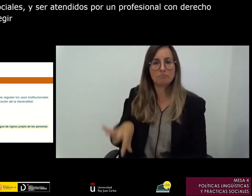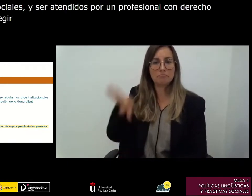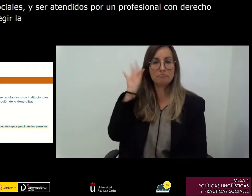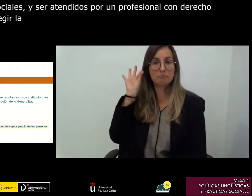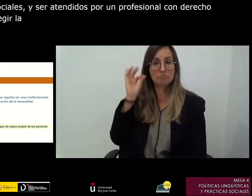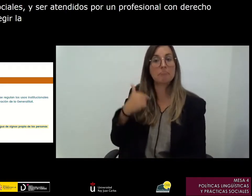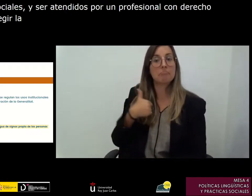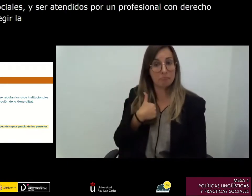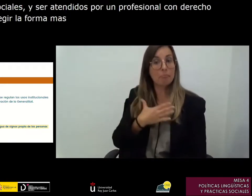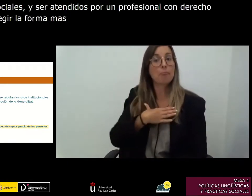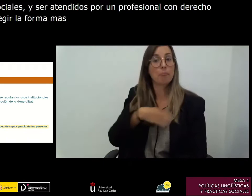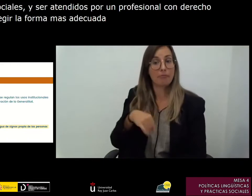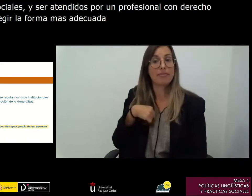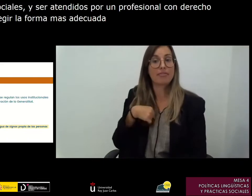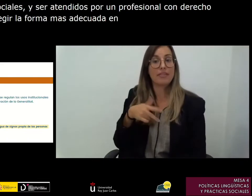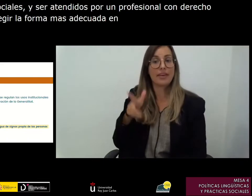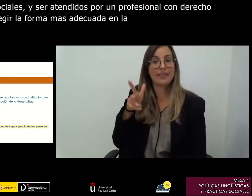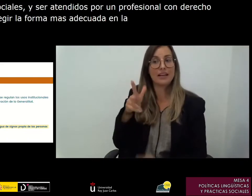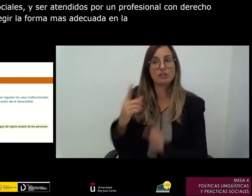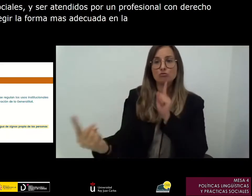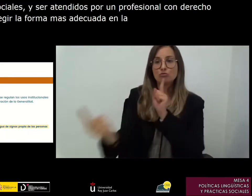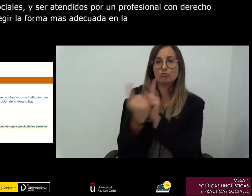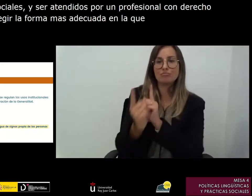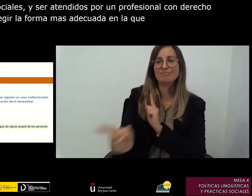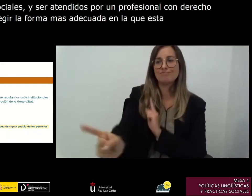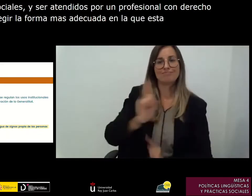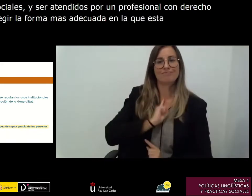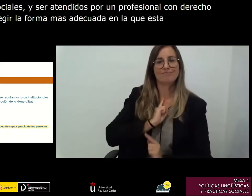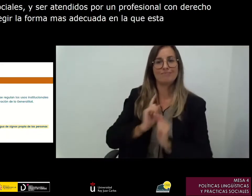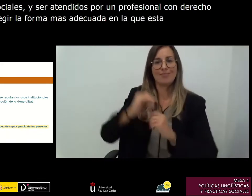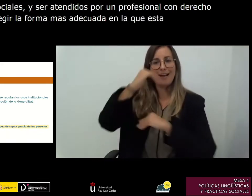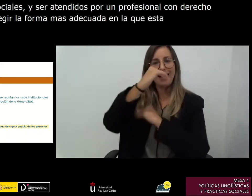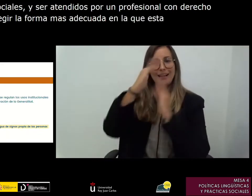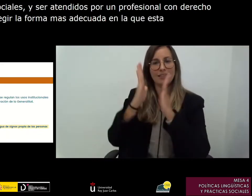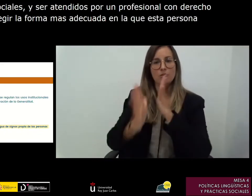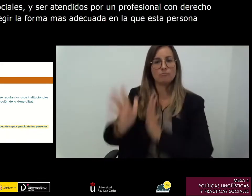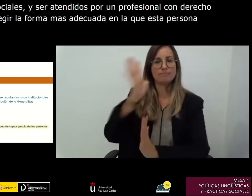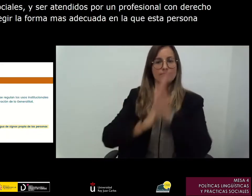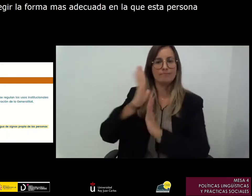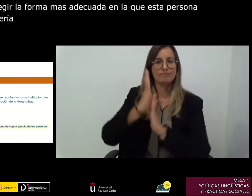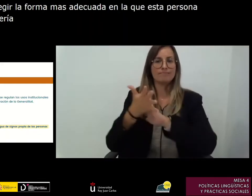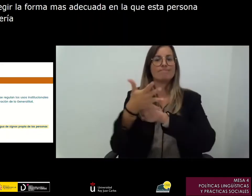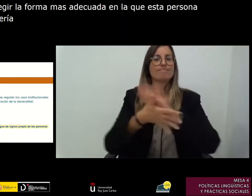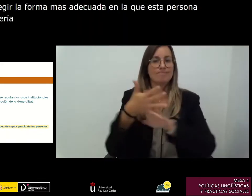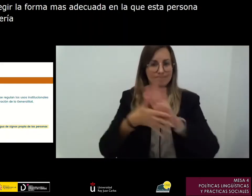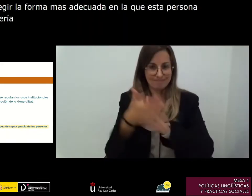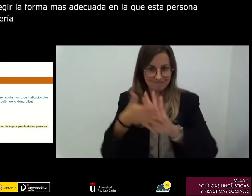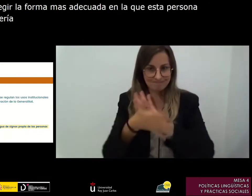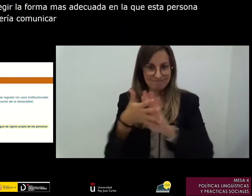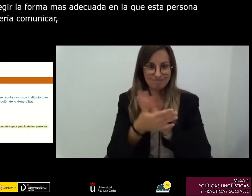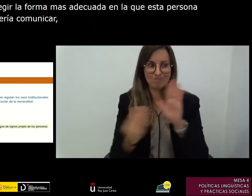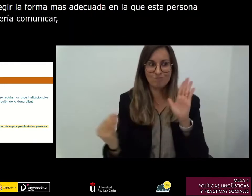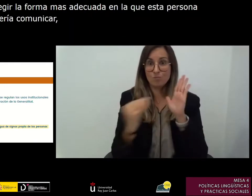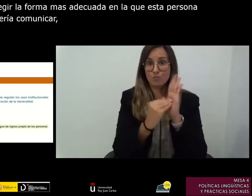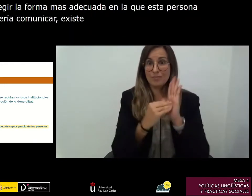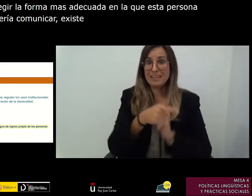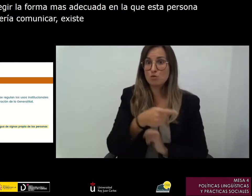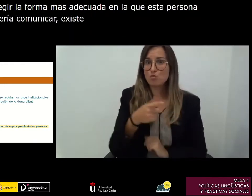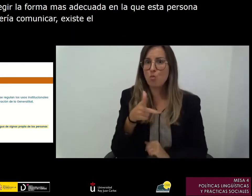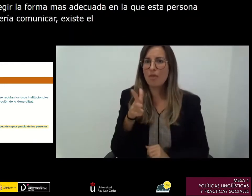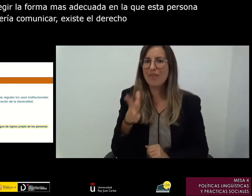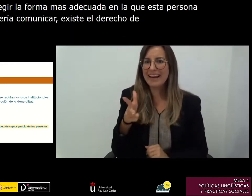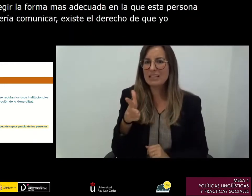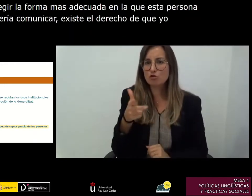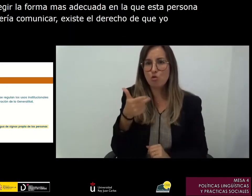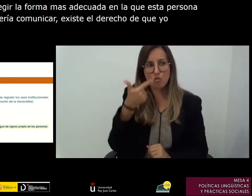adecuada en la que esta persona sorda se quería comunicar. Existe este derecho de que yo me quiero comunicar, quiero ser atendido en